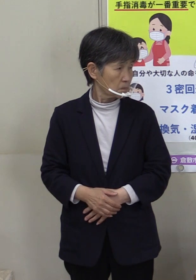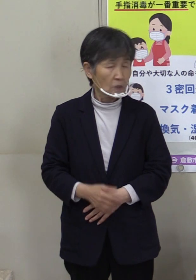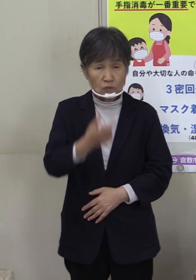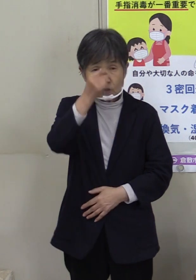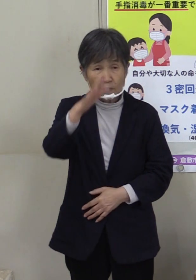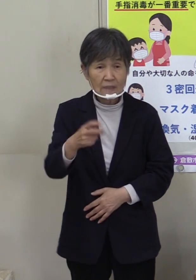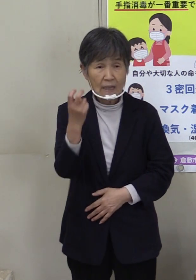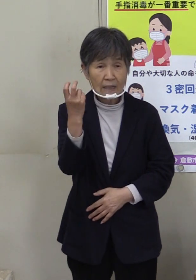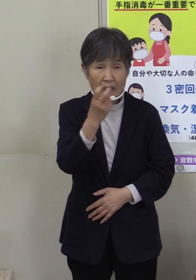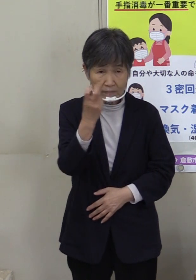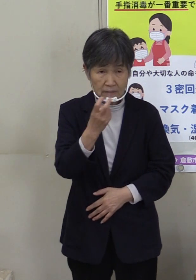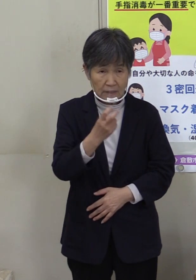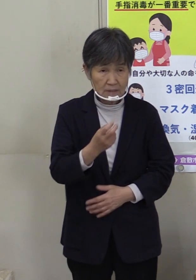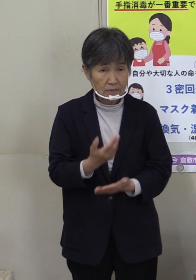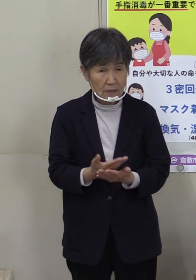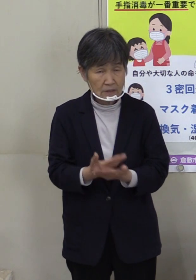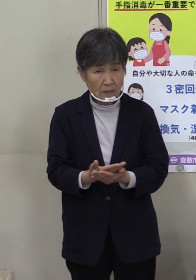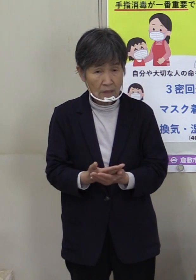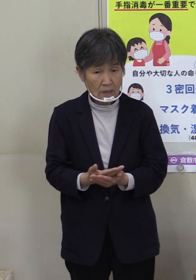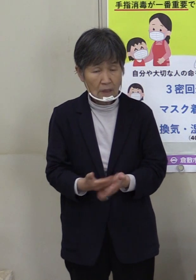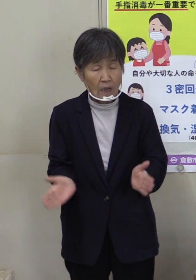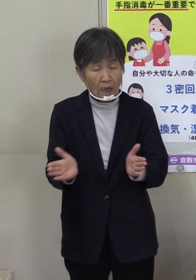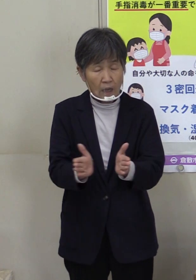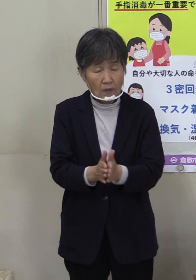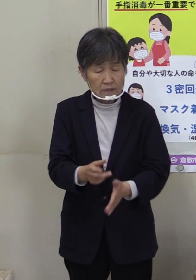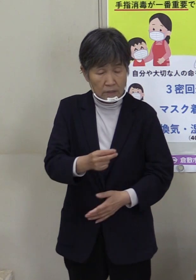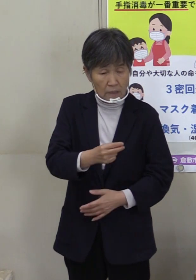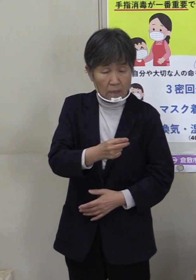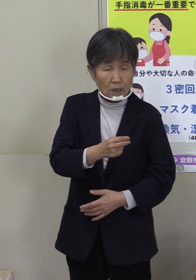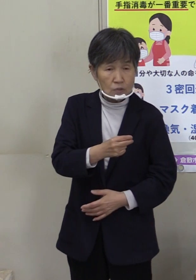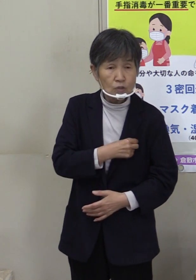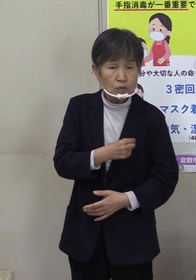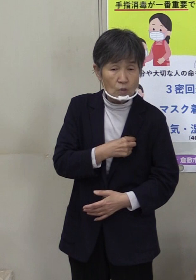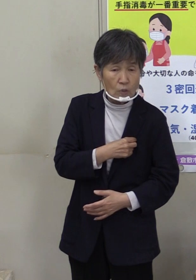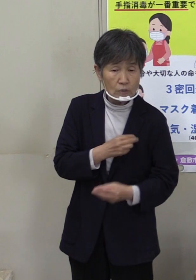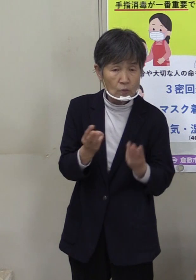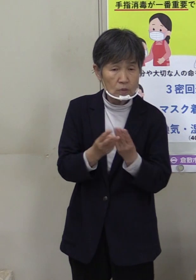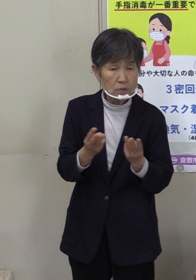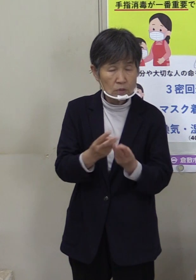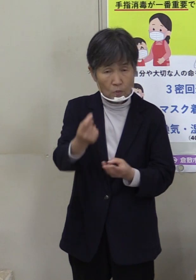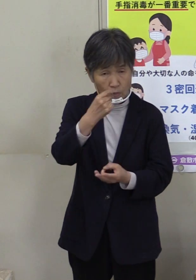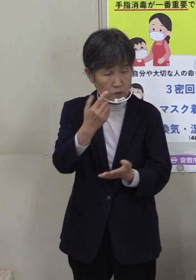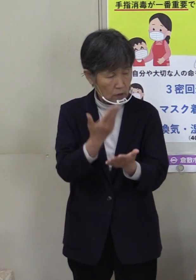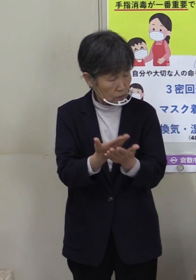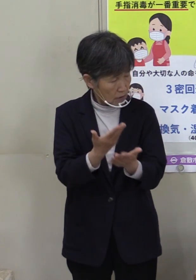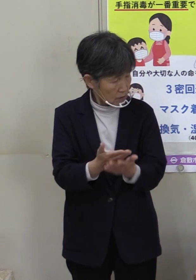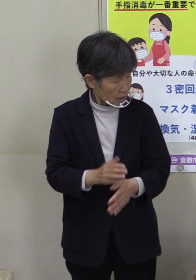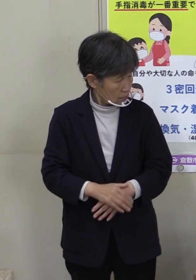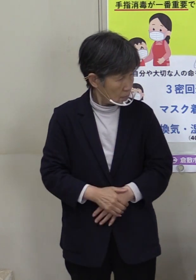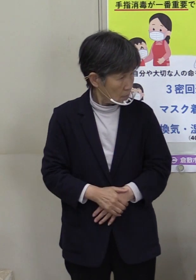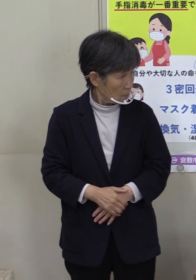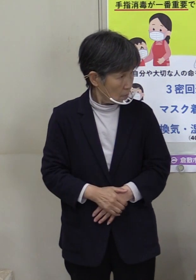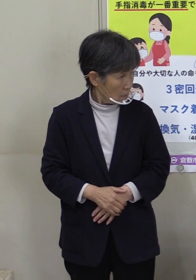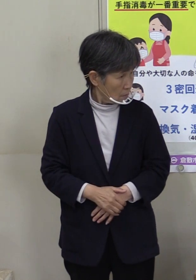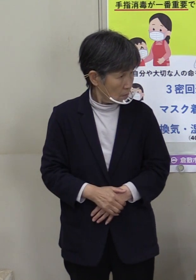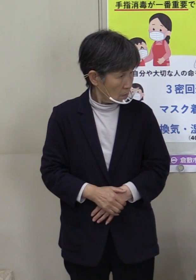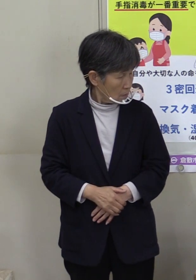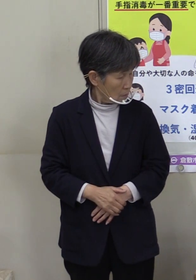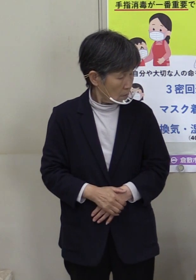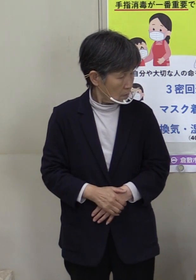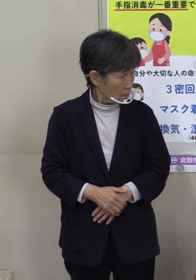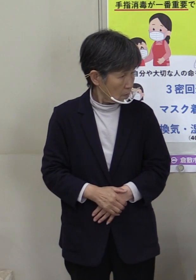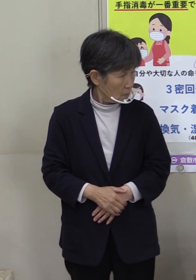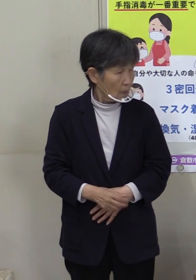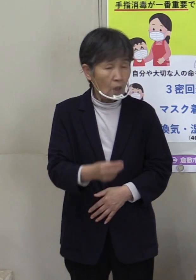すみません、ちょっと確認させてください。 あ、じゃあ合わせて従業員が何人かだけでも分かれば教えてください。以上です、私からは。 すみ